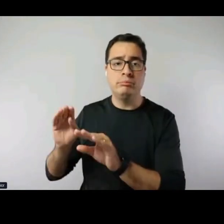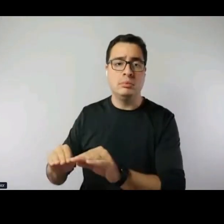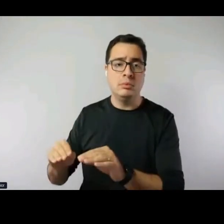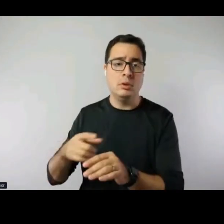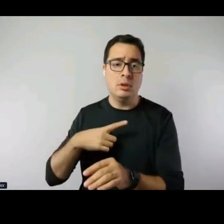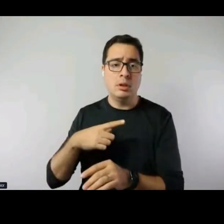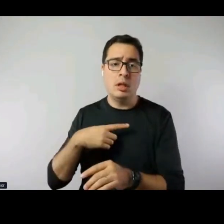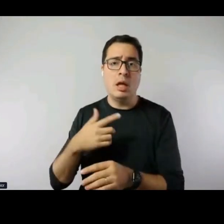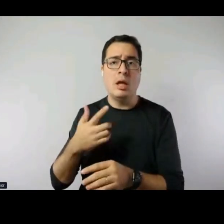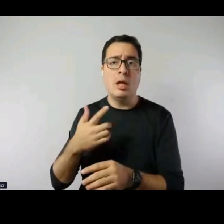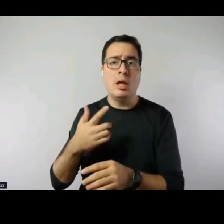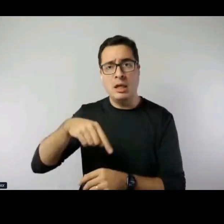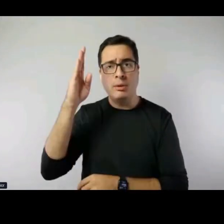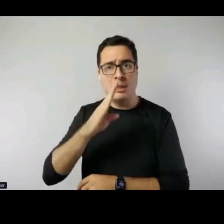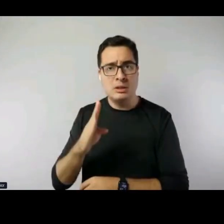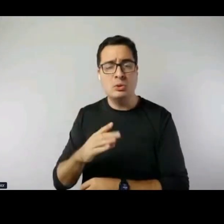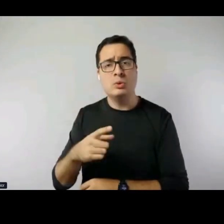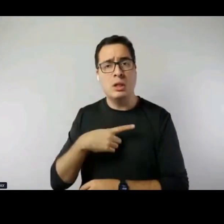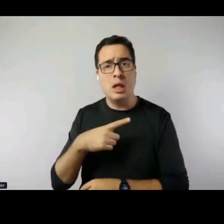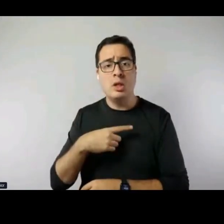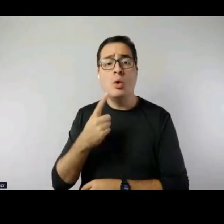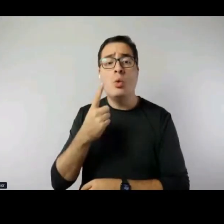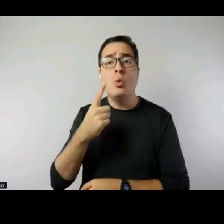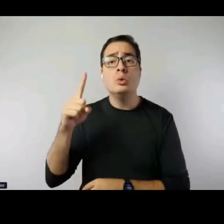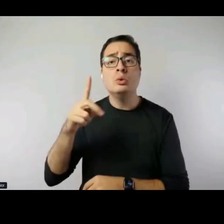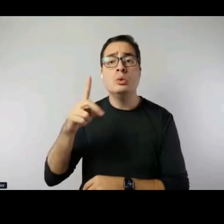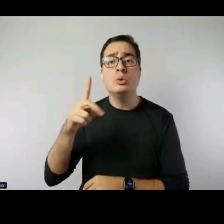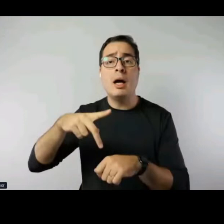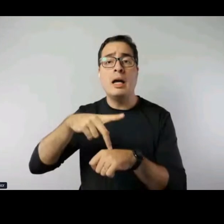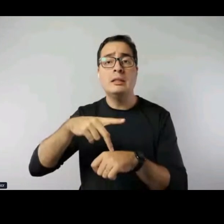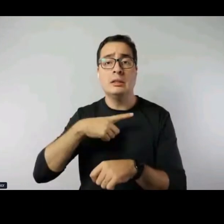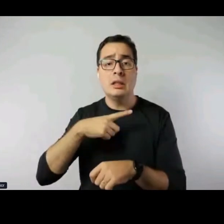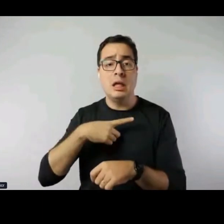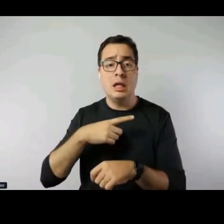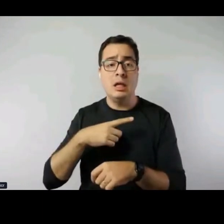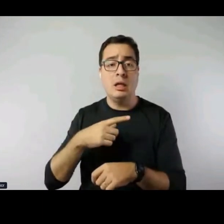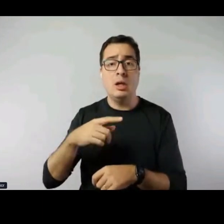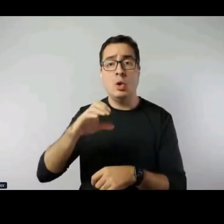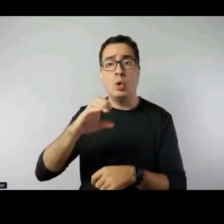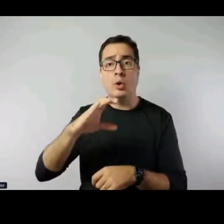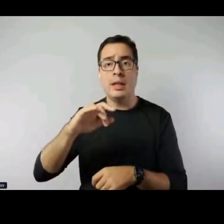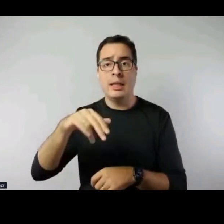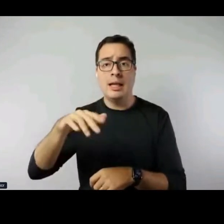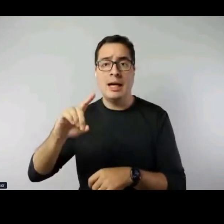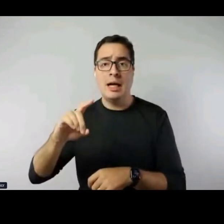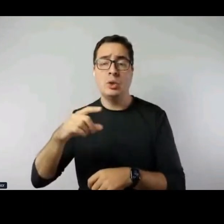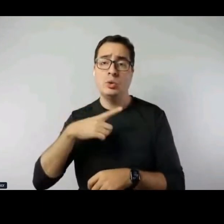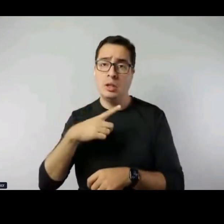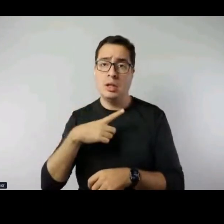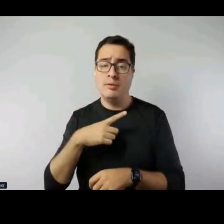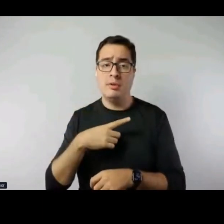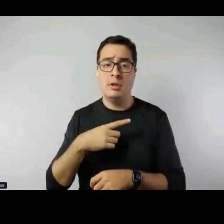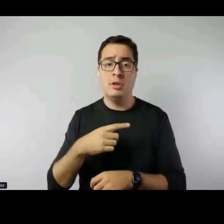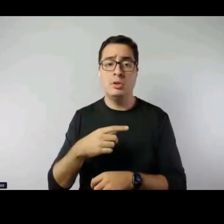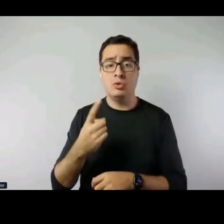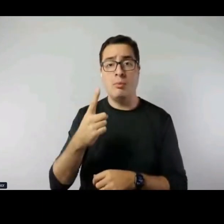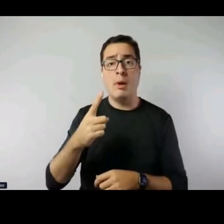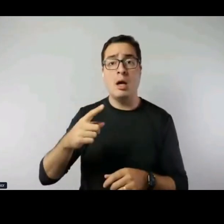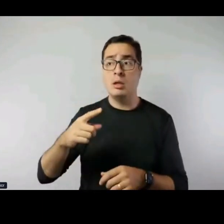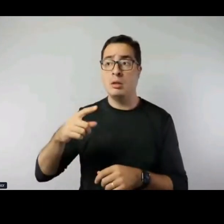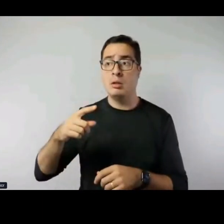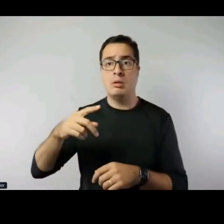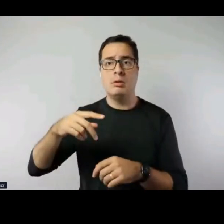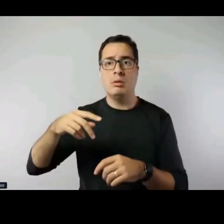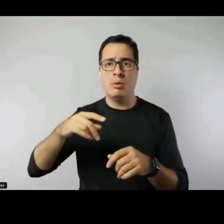O Brasil é um dos únicos países condenados, se não o único país condenado em uma corte internacional